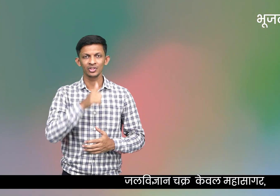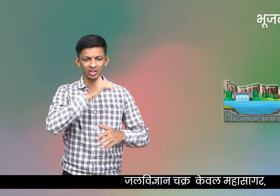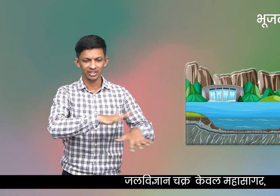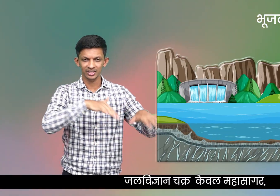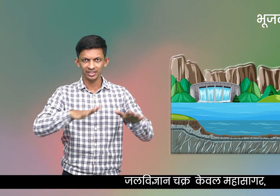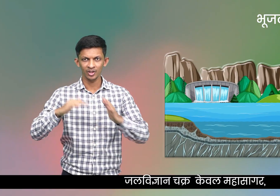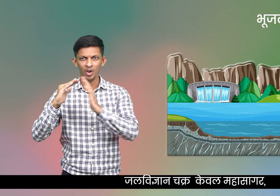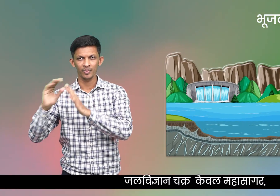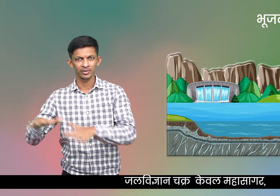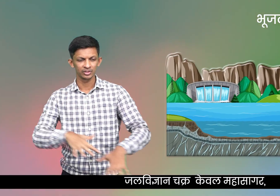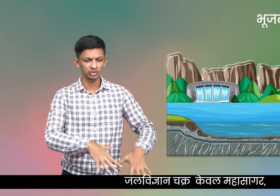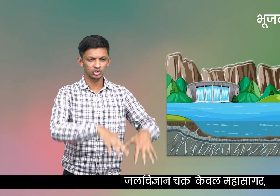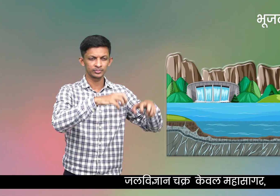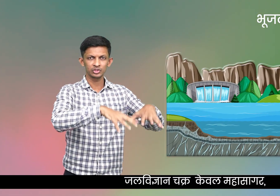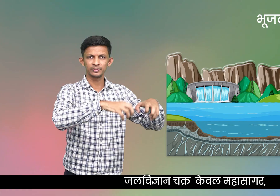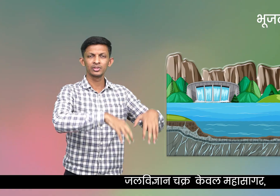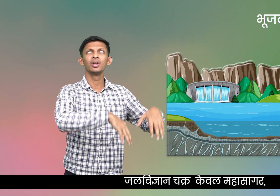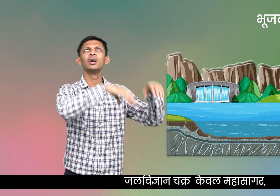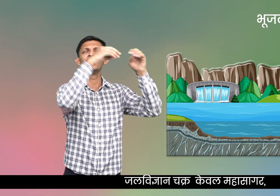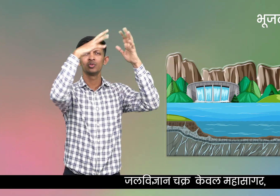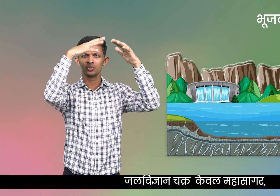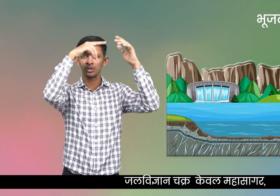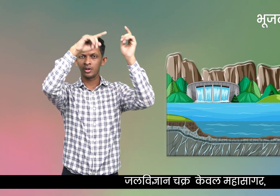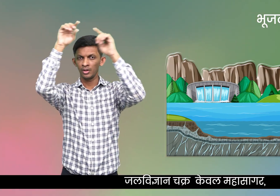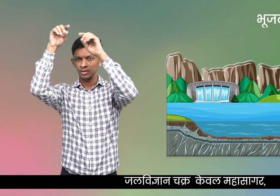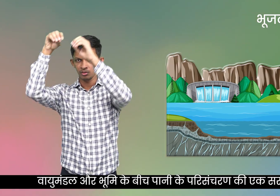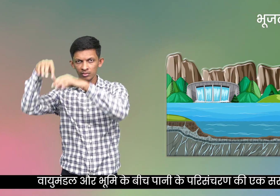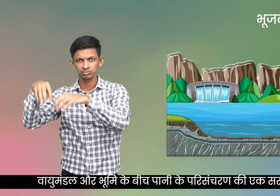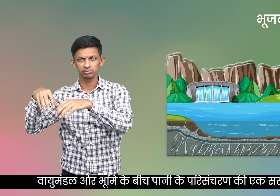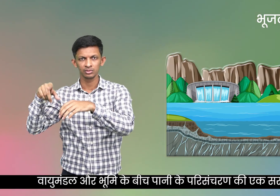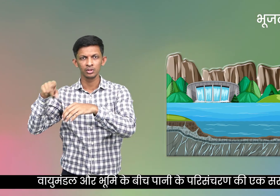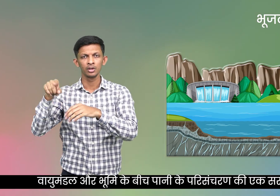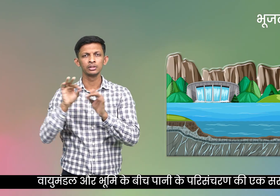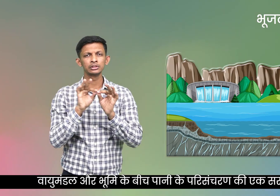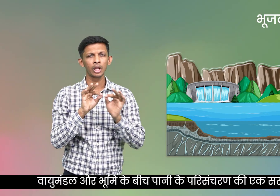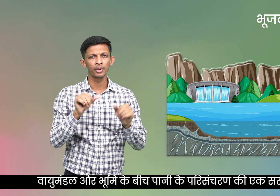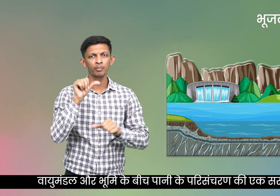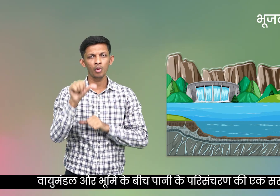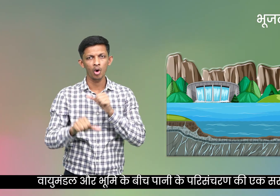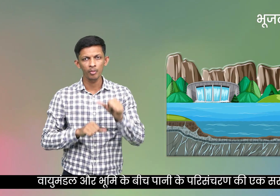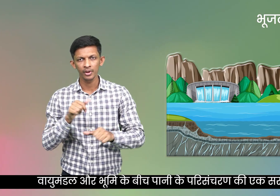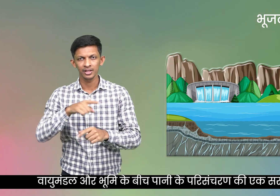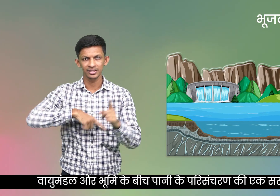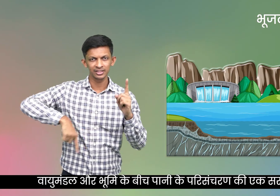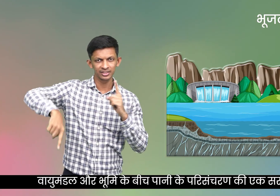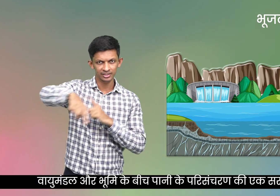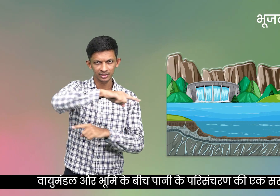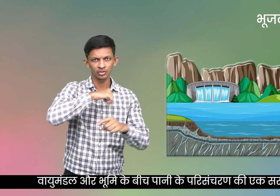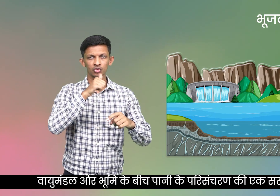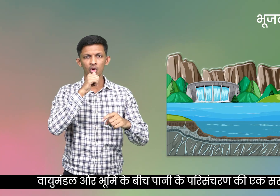जल विज्ञान चक्र केवल महासागर, वायुमंडल और भूमि के बीच